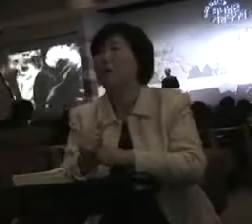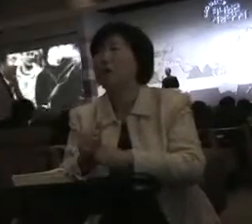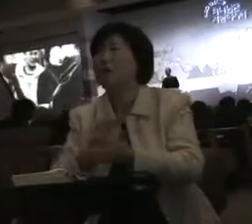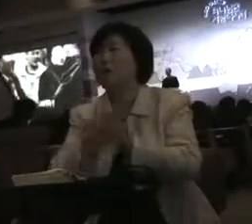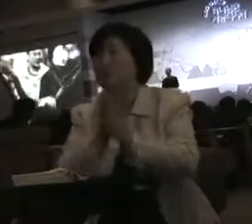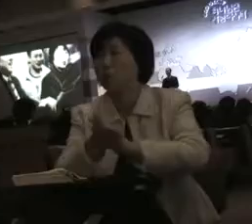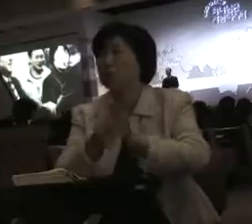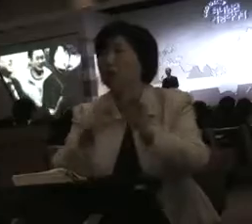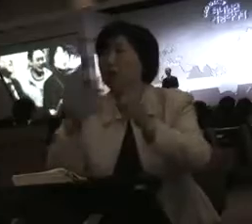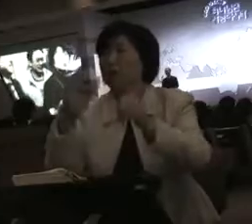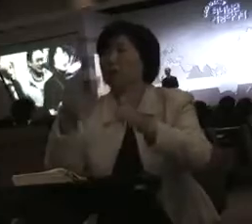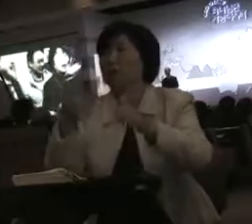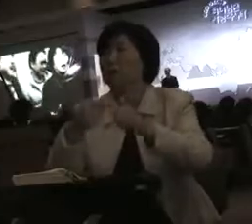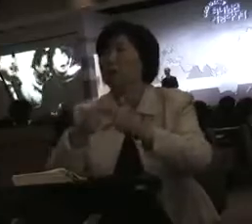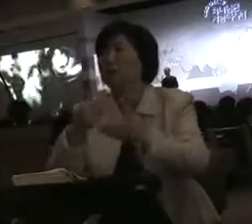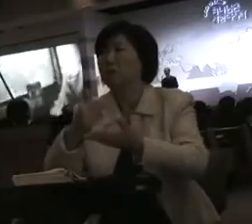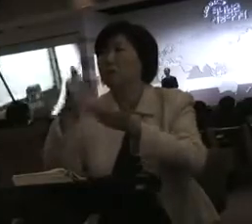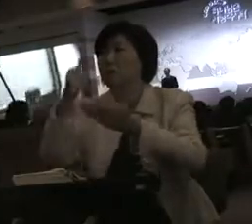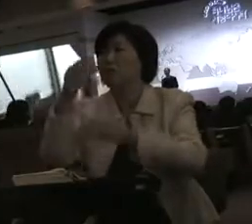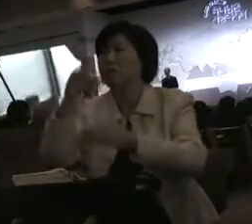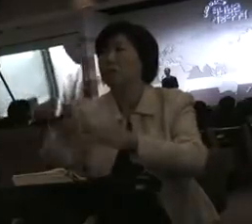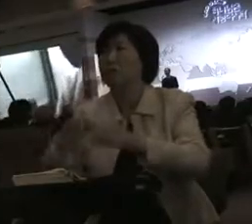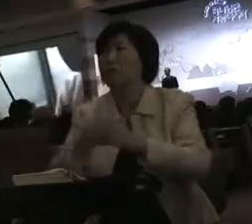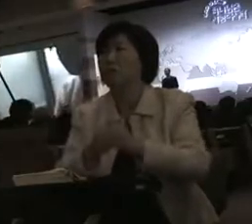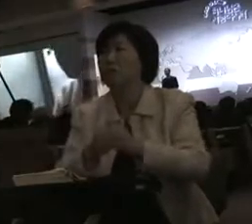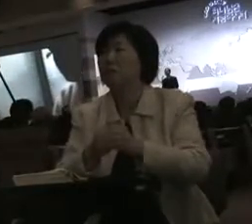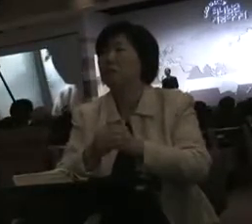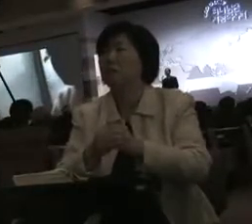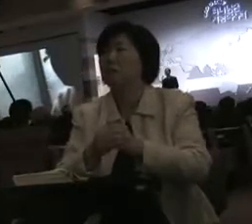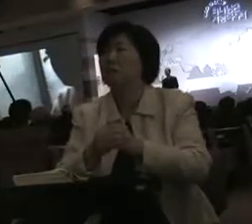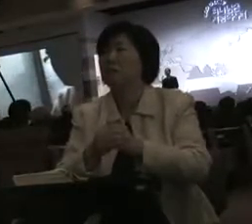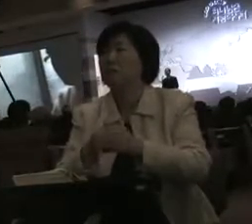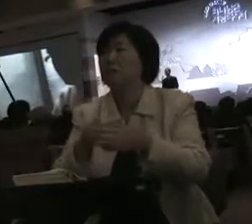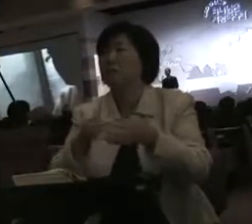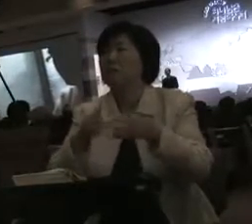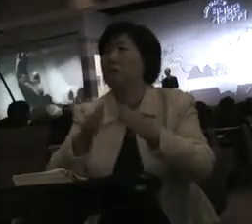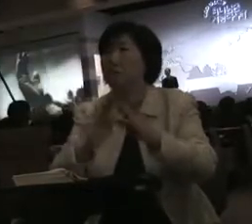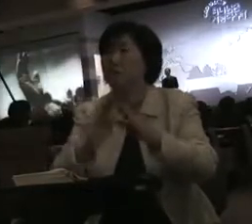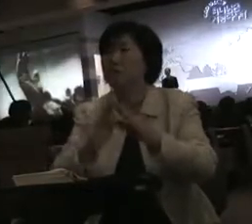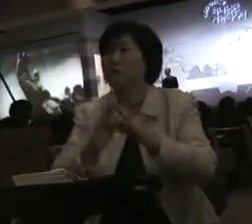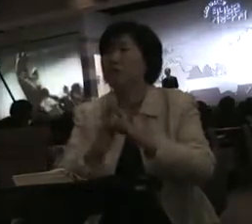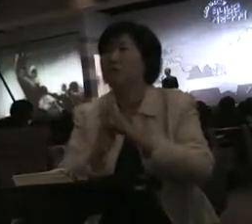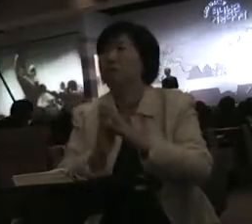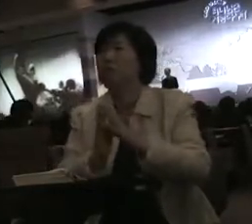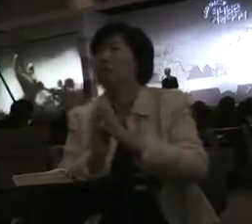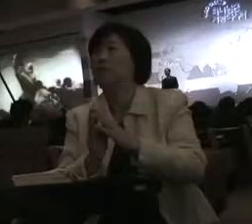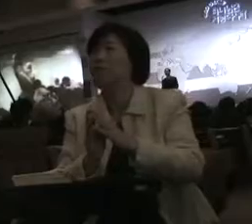많은 영혼들이 주님 앞에 세워지는 일들을 우리는 목격하게 될 것입니다.